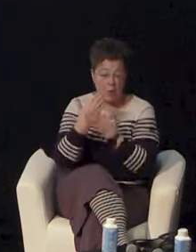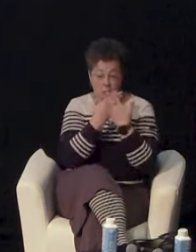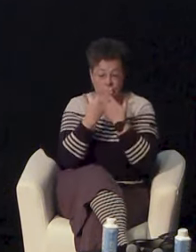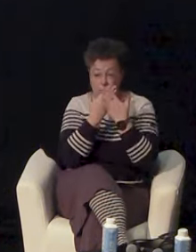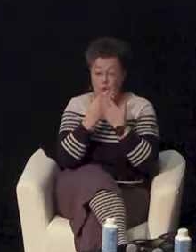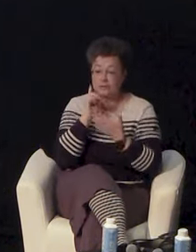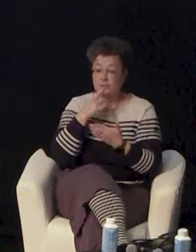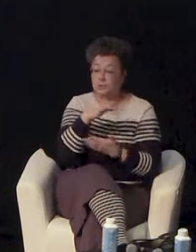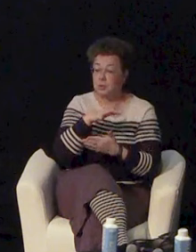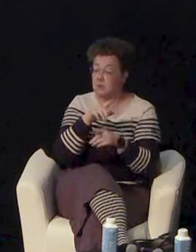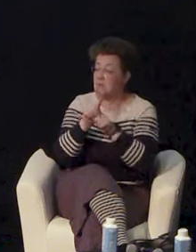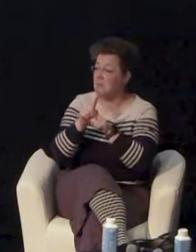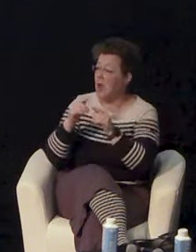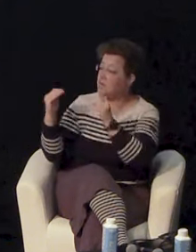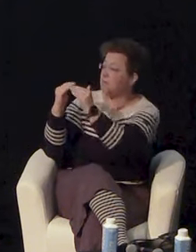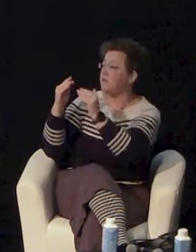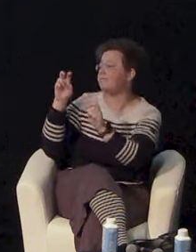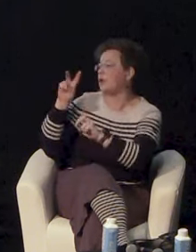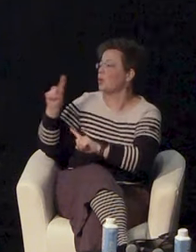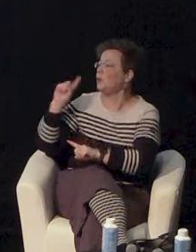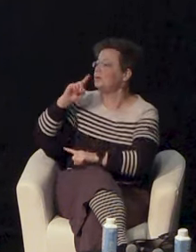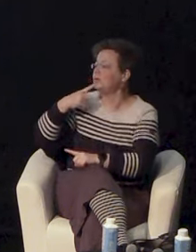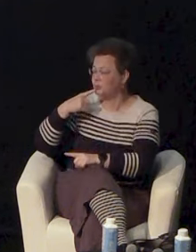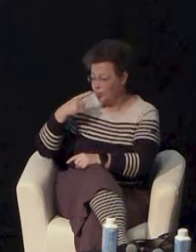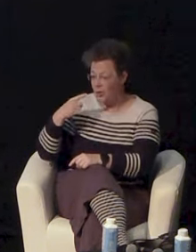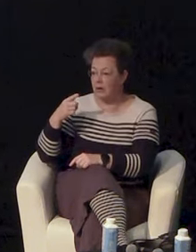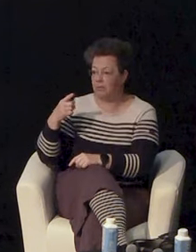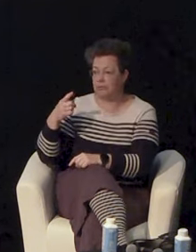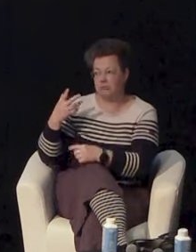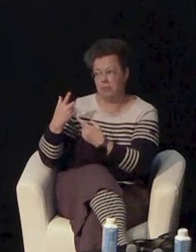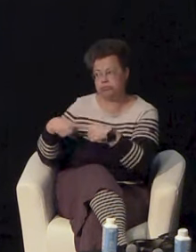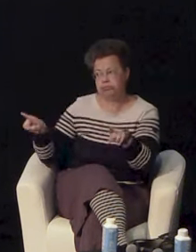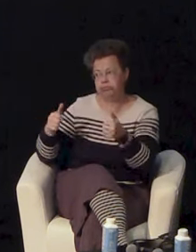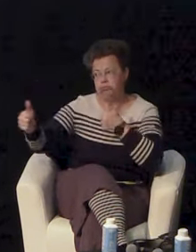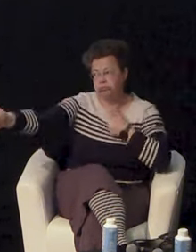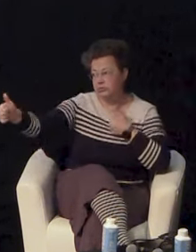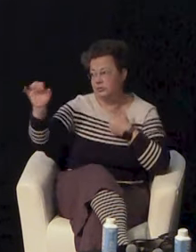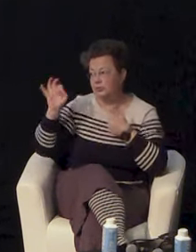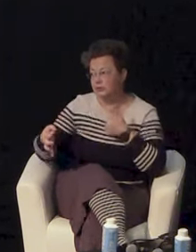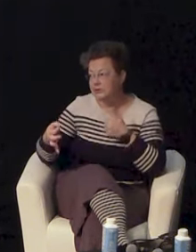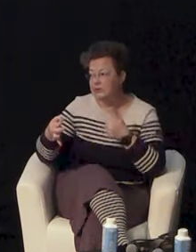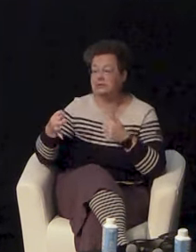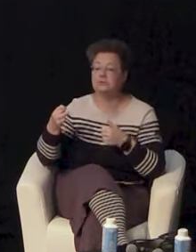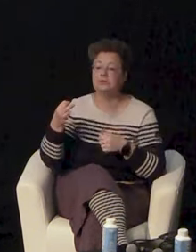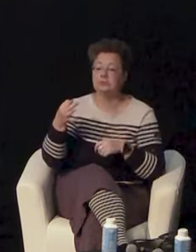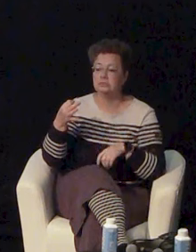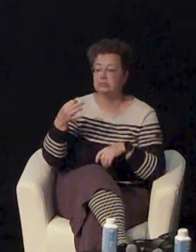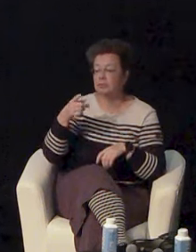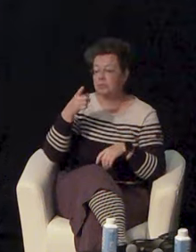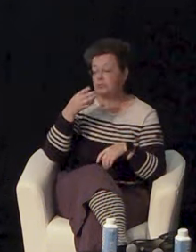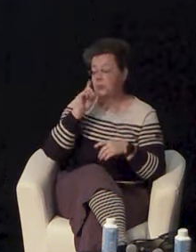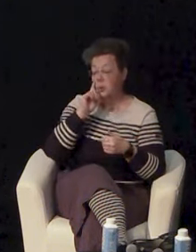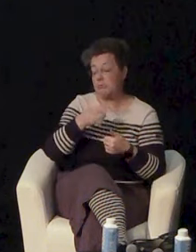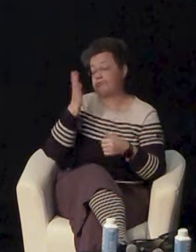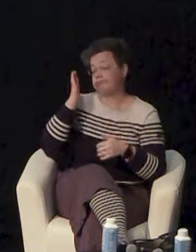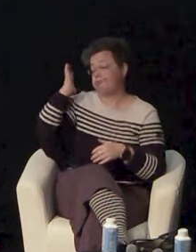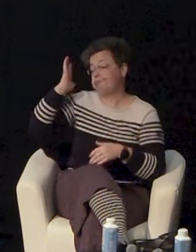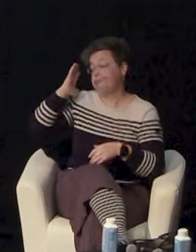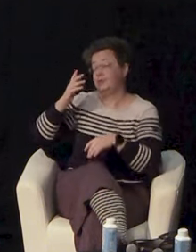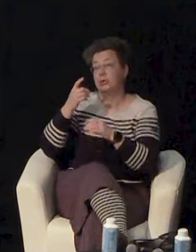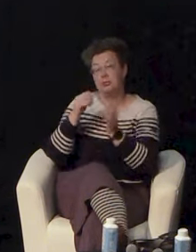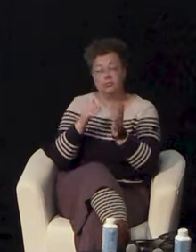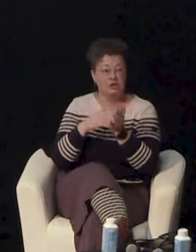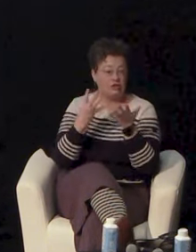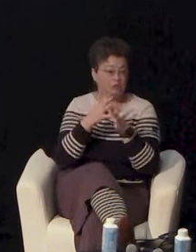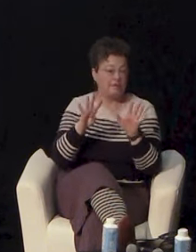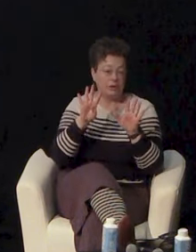comprendre comment je suis arrivée là. Donc, j'ai fait des études avec des personnes sourdes moi-même, mais c'est vrai